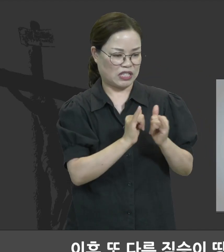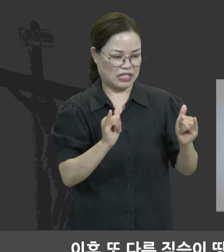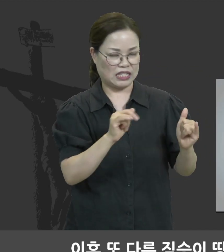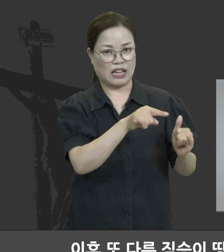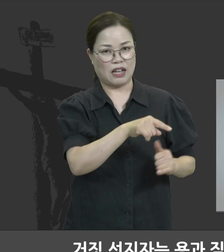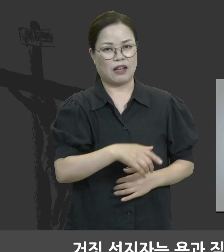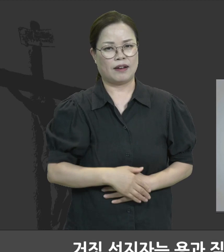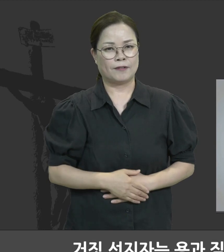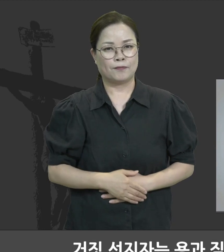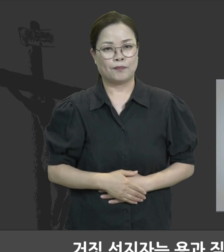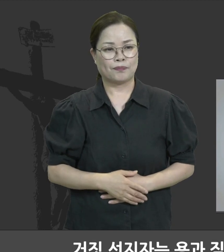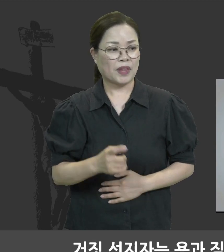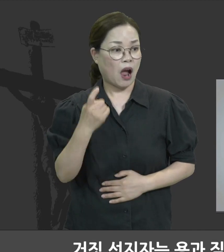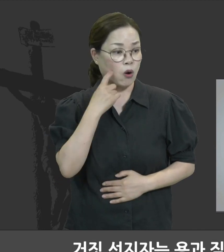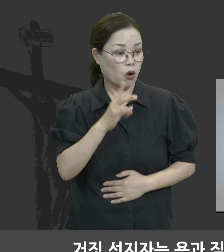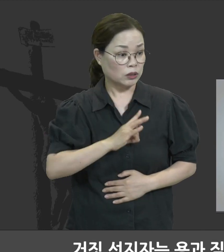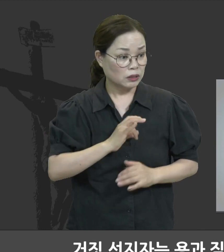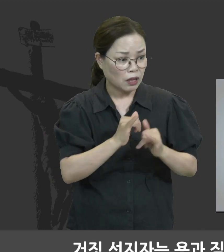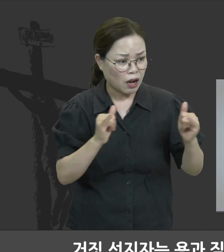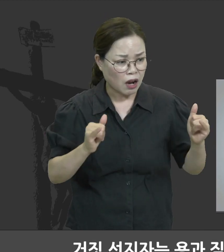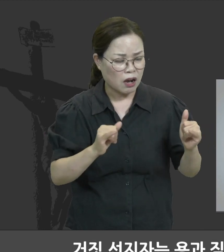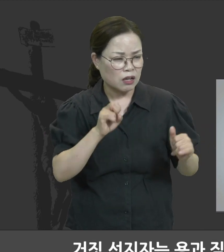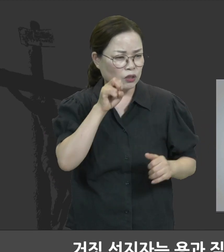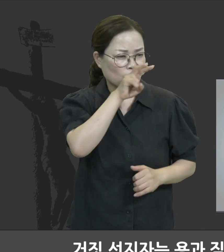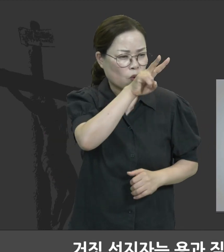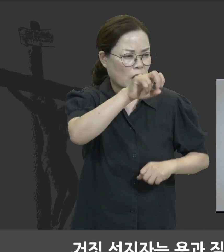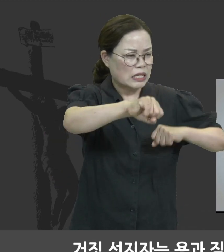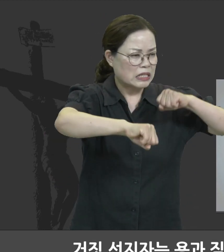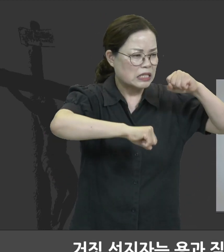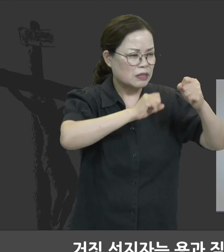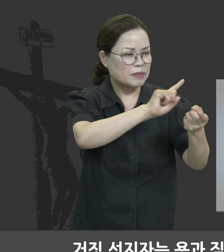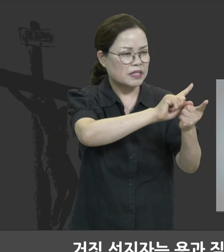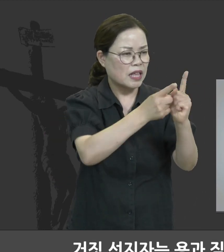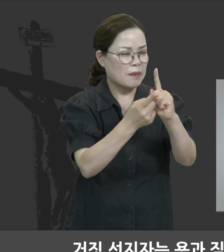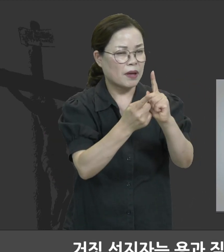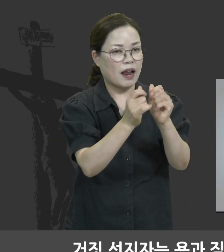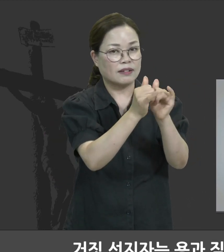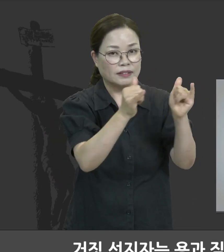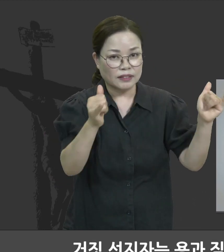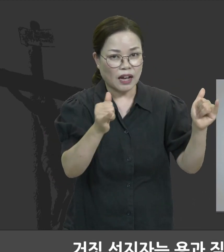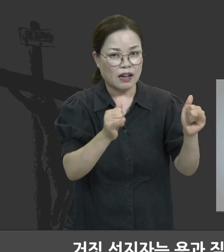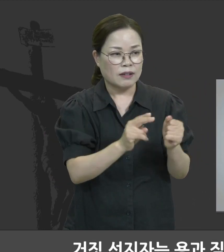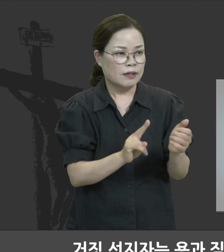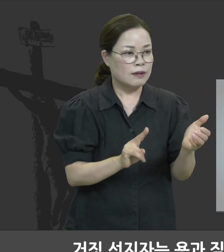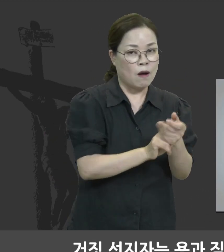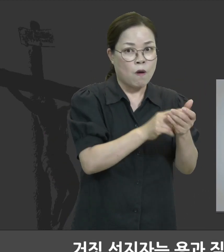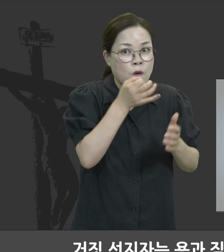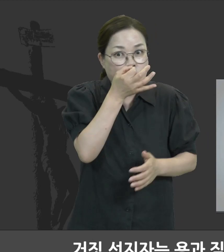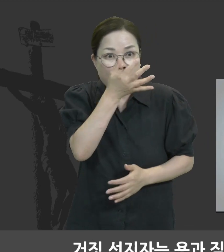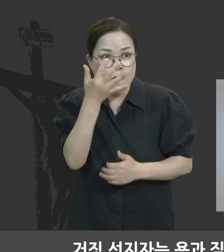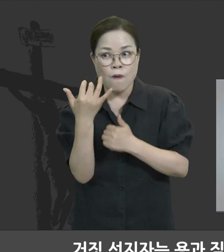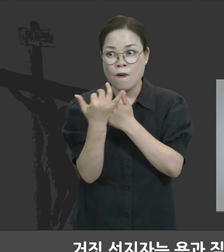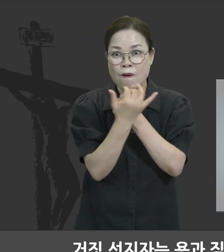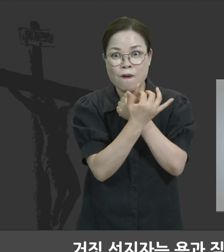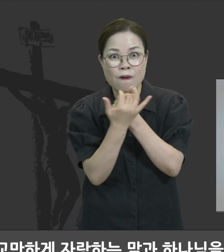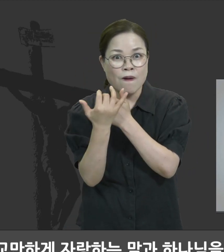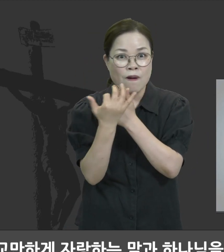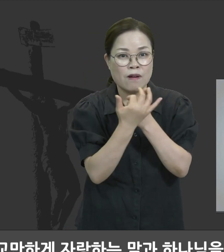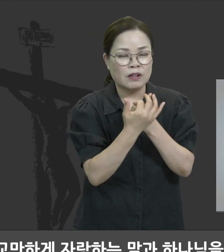밝혀집니다. 거짓 선지자는 용과 짐승의 대변자로서 이적을 행하여 사람들을